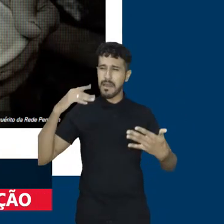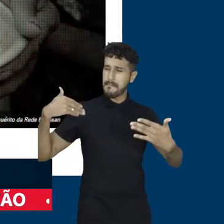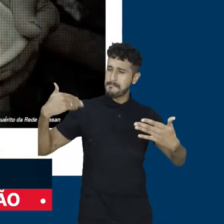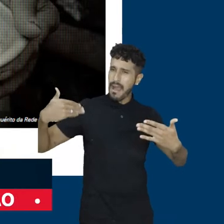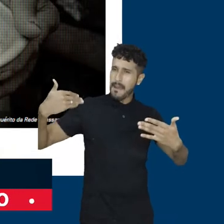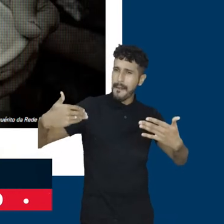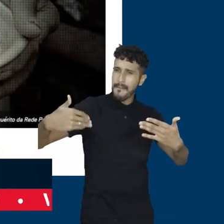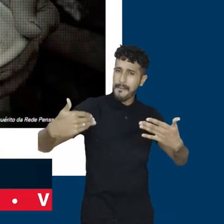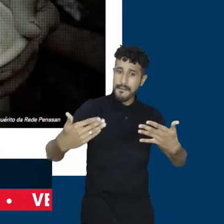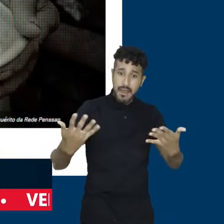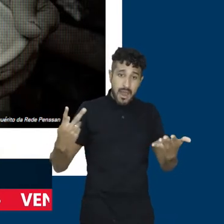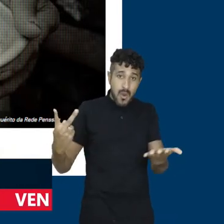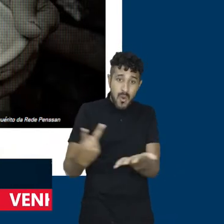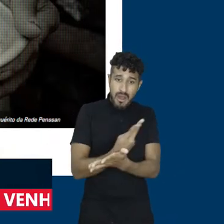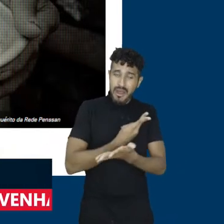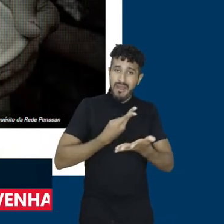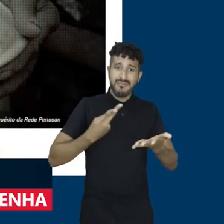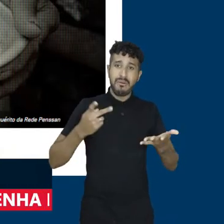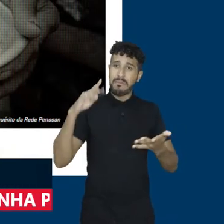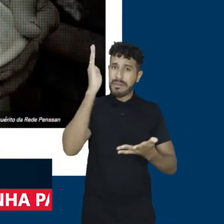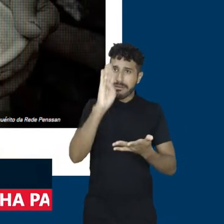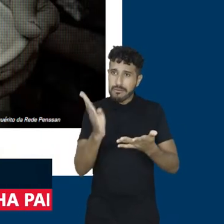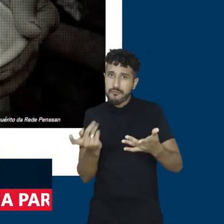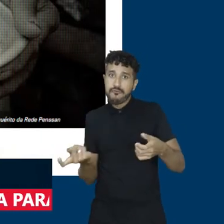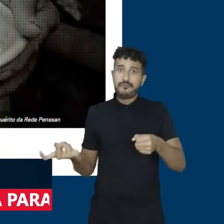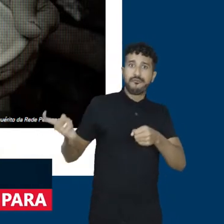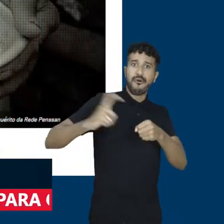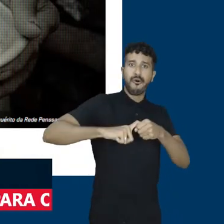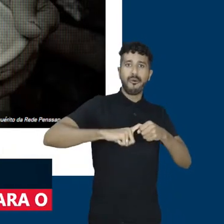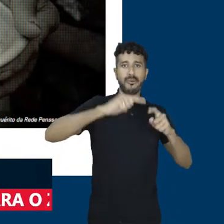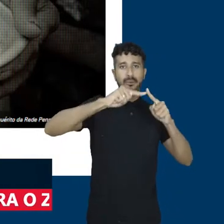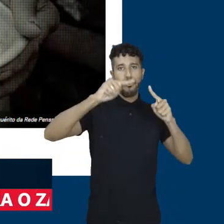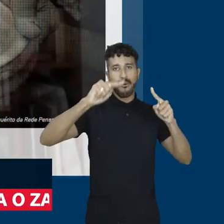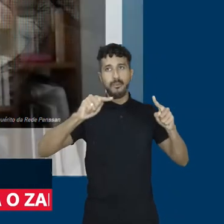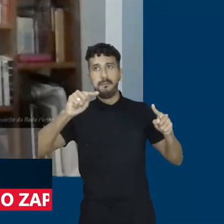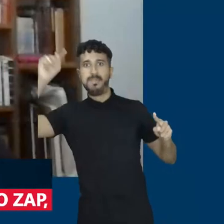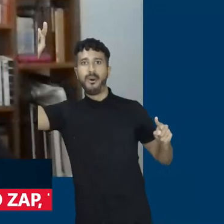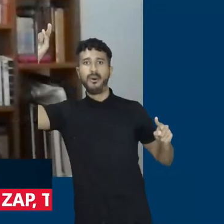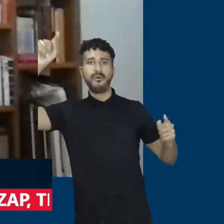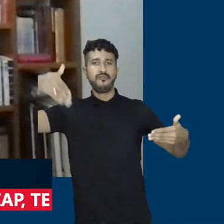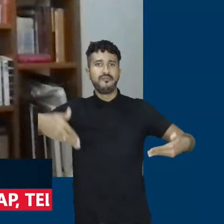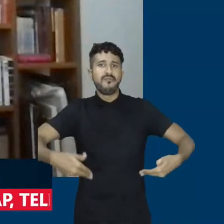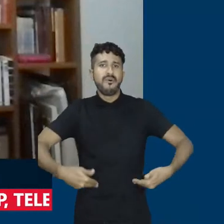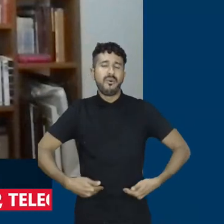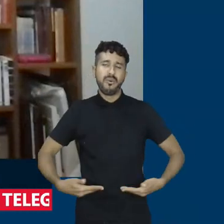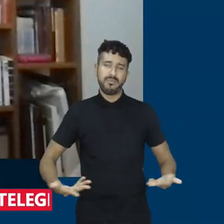fatores que trouxeram o Brasil de volta para o mapa da fome.